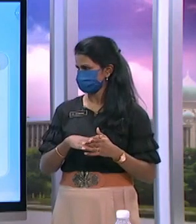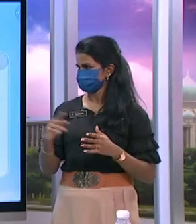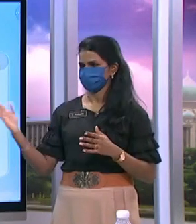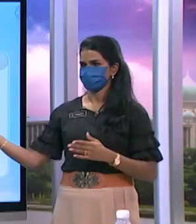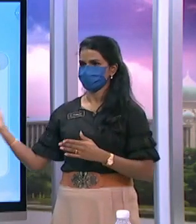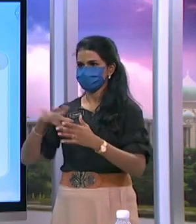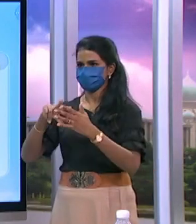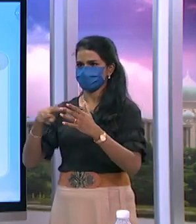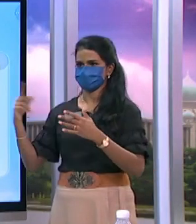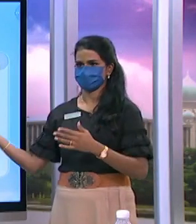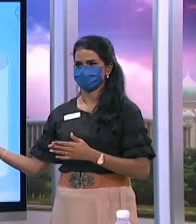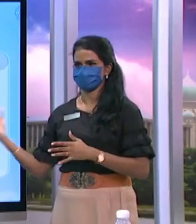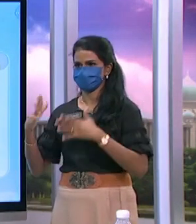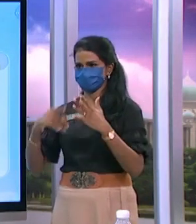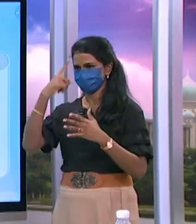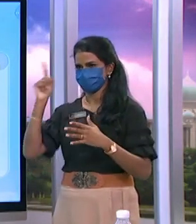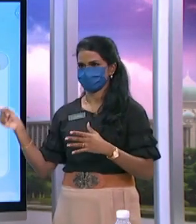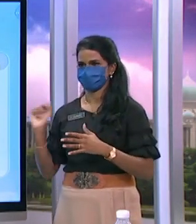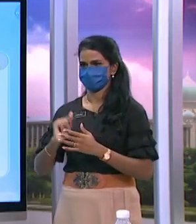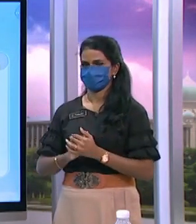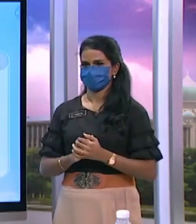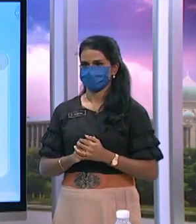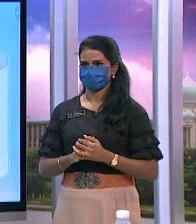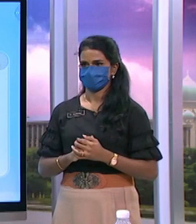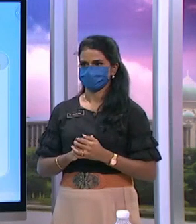Okey. Baca ni. Isyarat untuk ini.